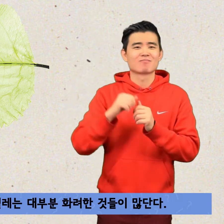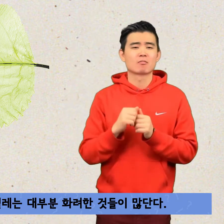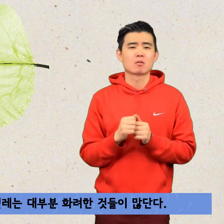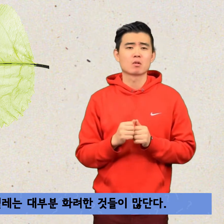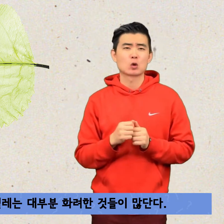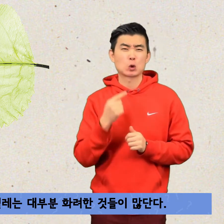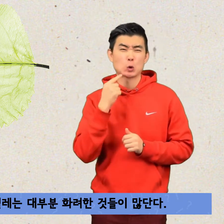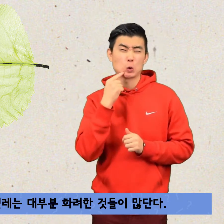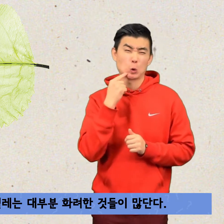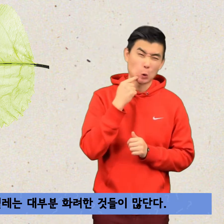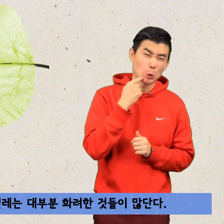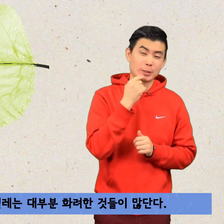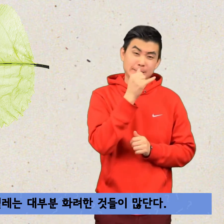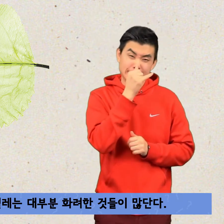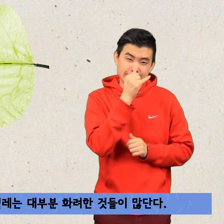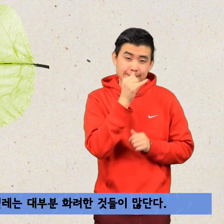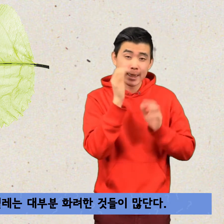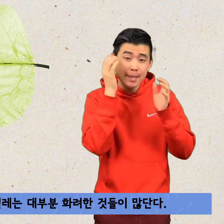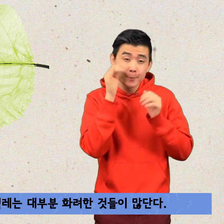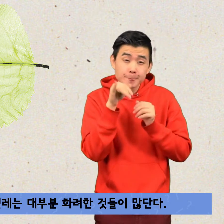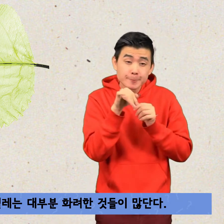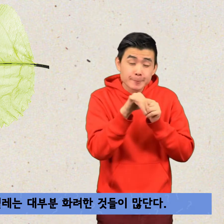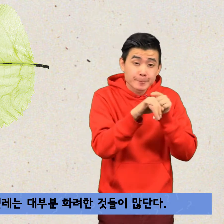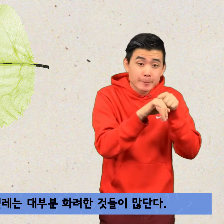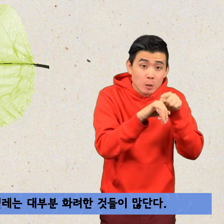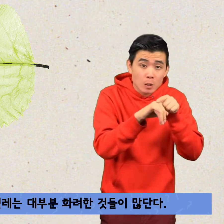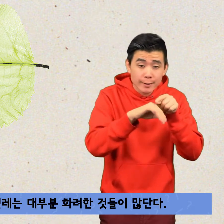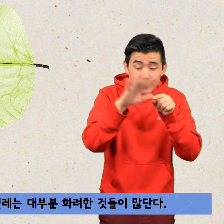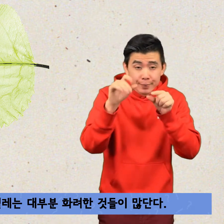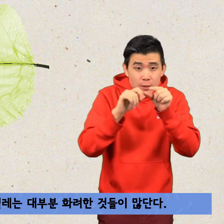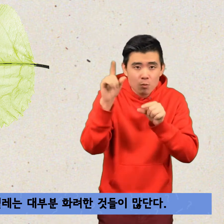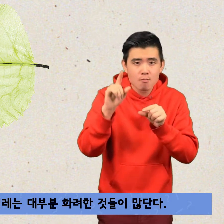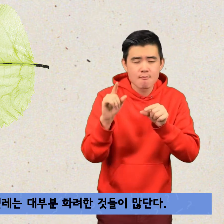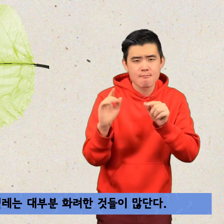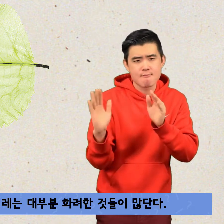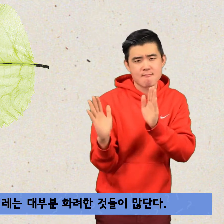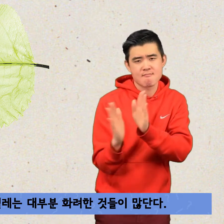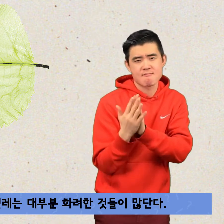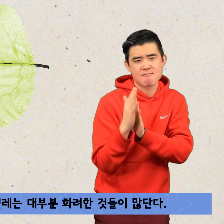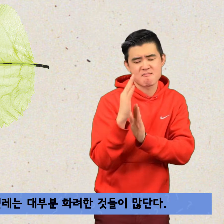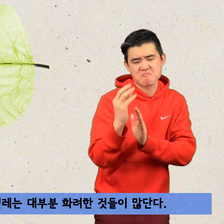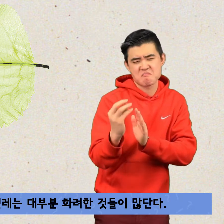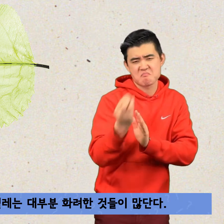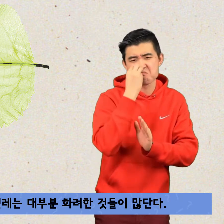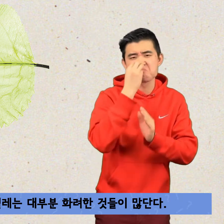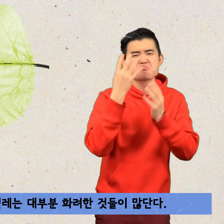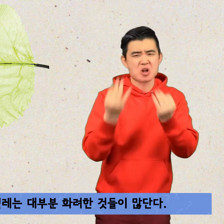독을 가지고 있는 애벌레는 대부분 화려한 것들이 많단다.